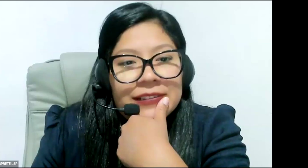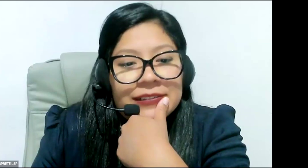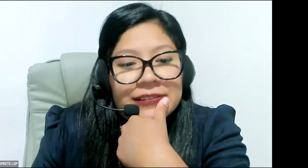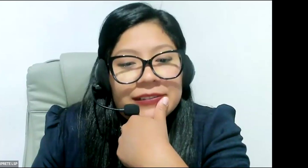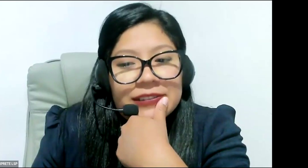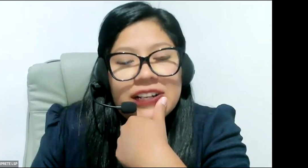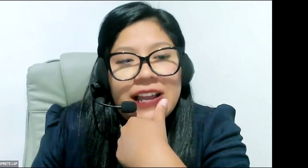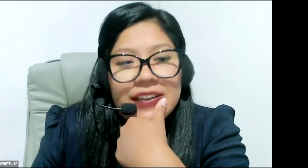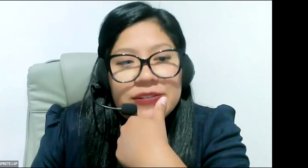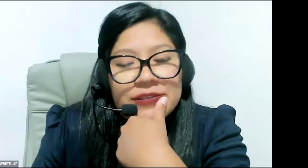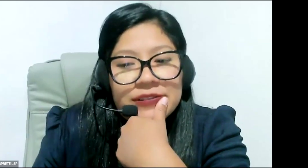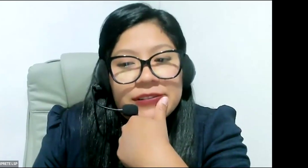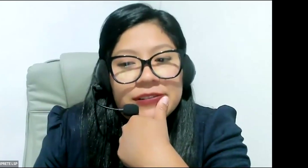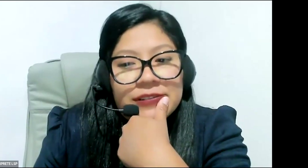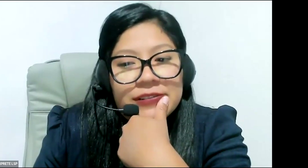entonces